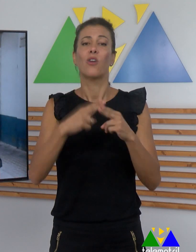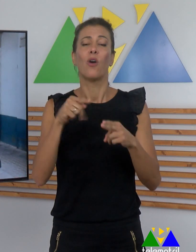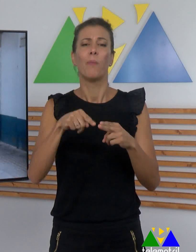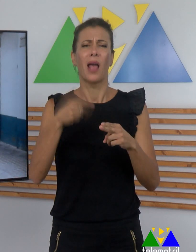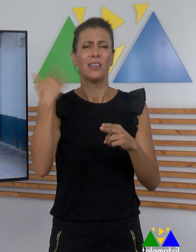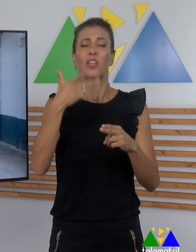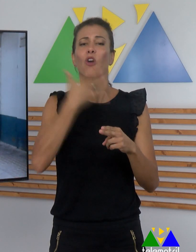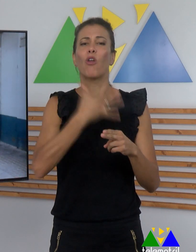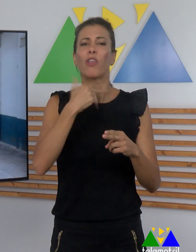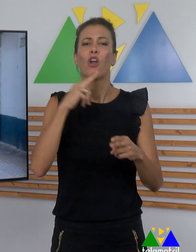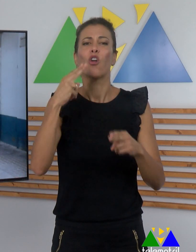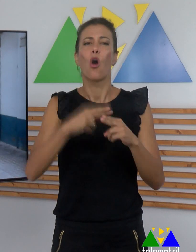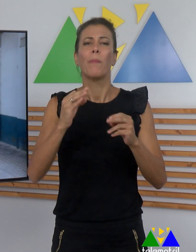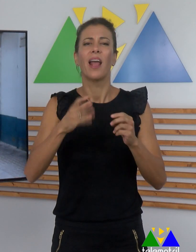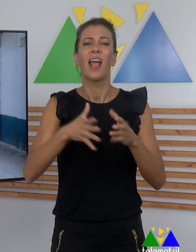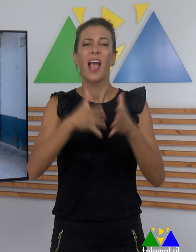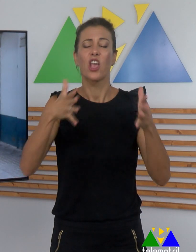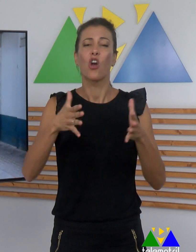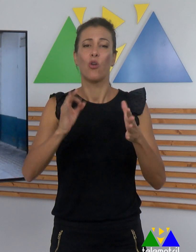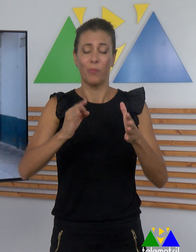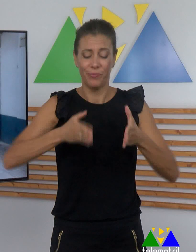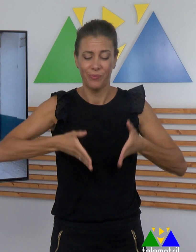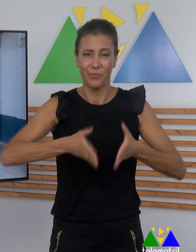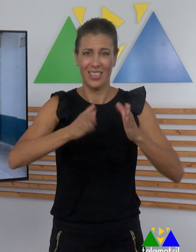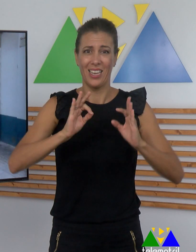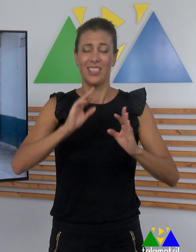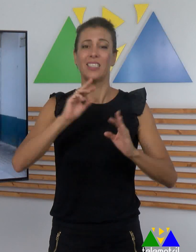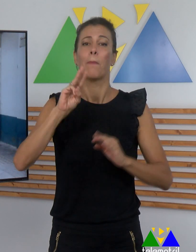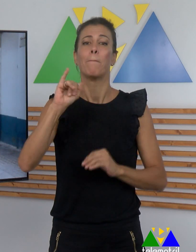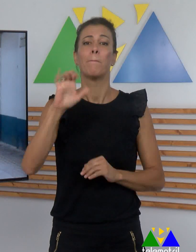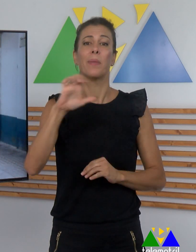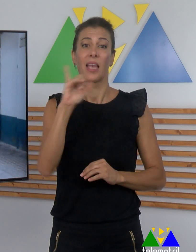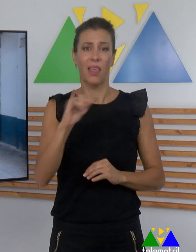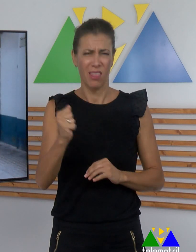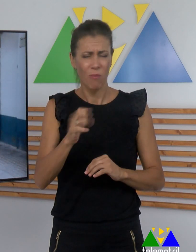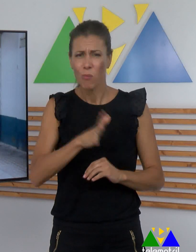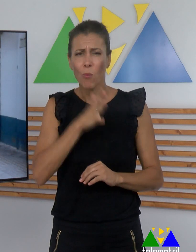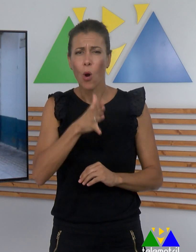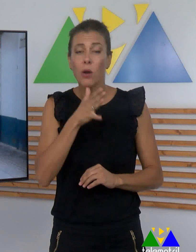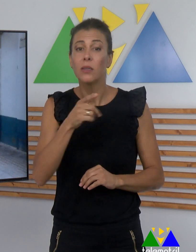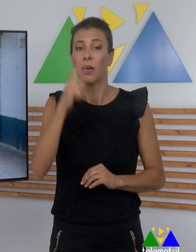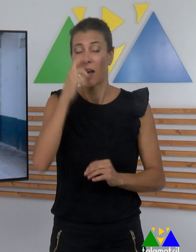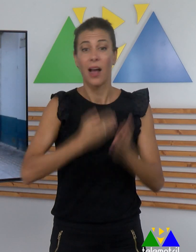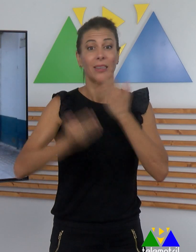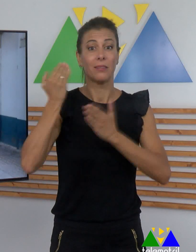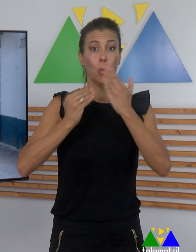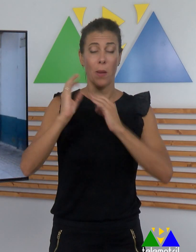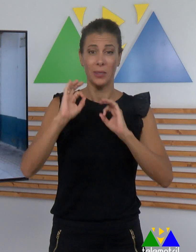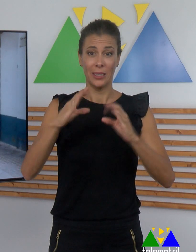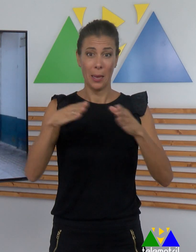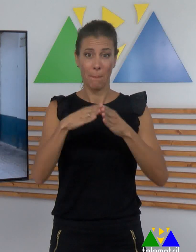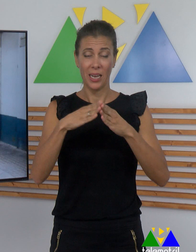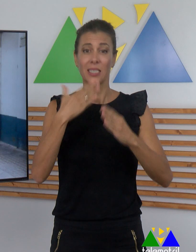se conoció con el nombre del callejón de la Pieza. De la Pieza. Sí, porque antiguamente cuando la Iglesia Mayor